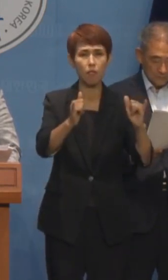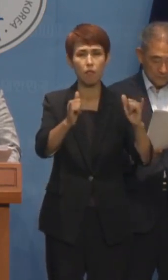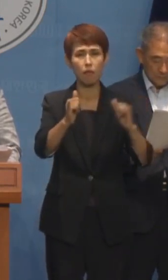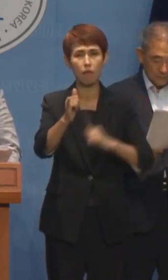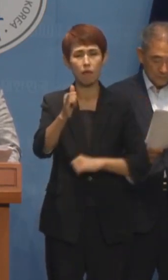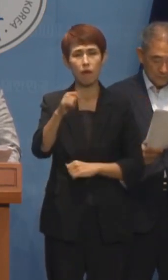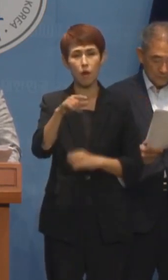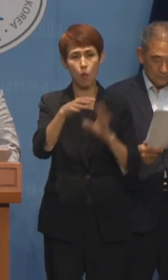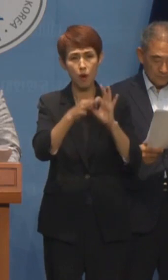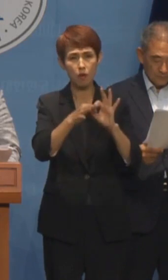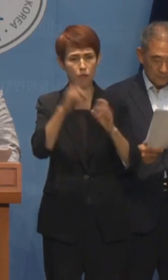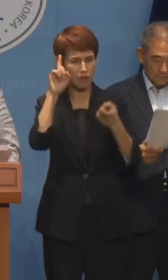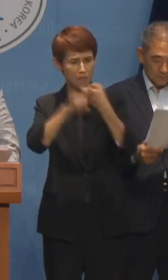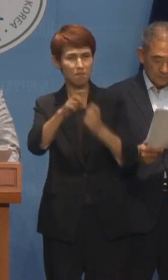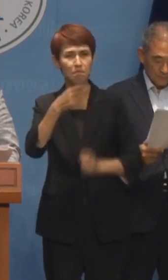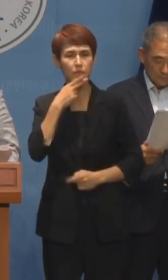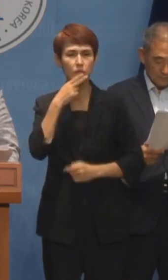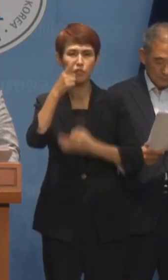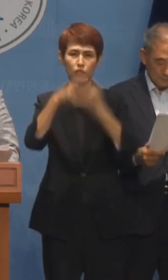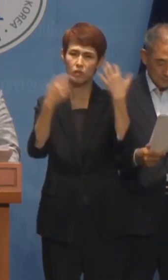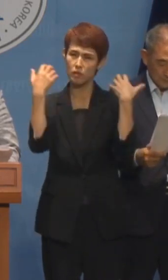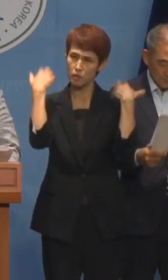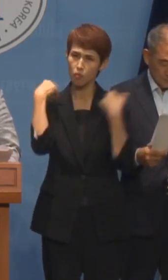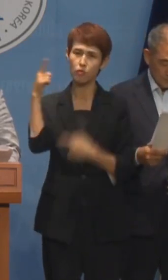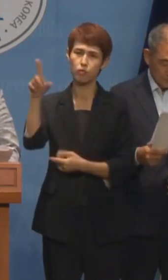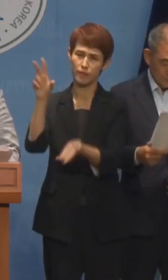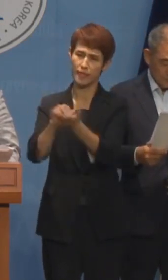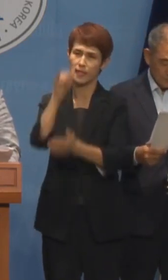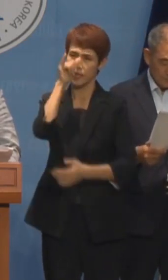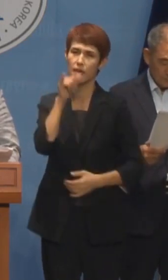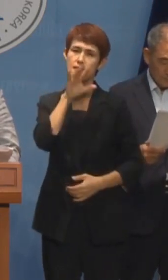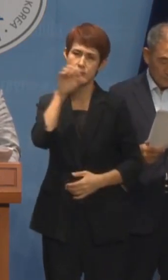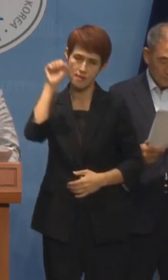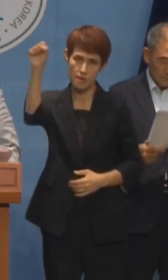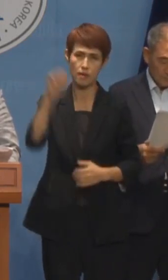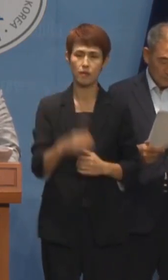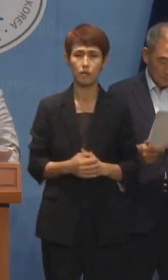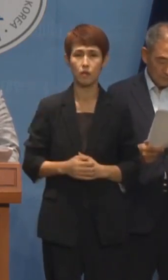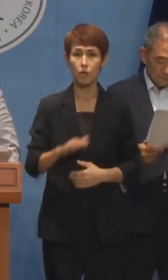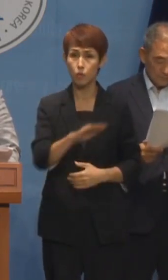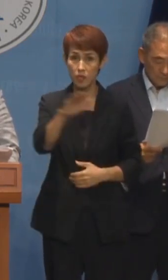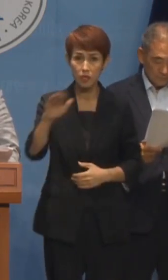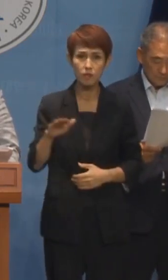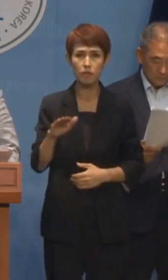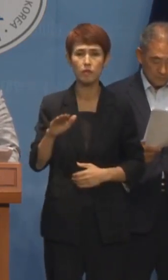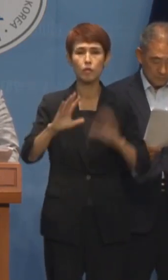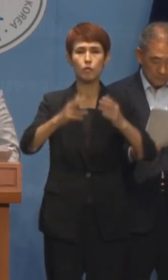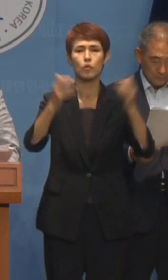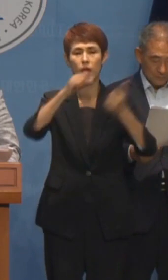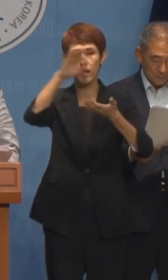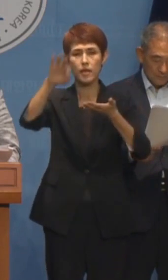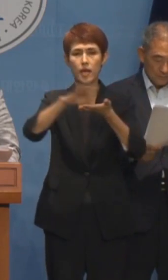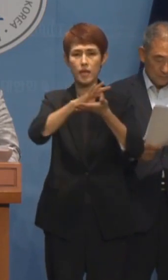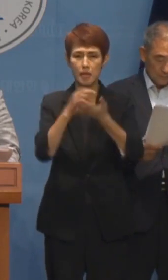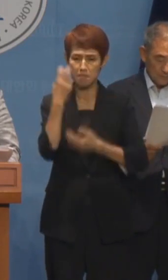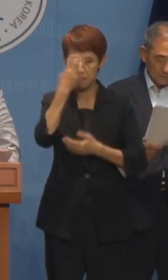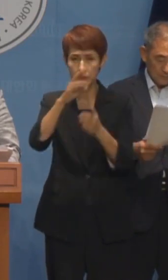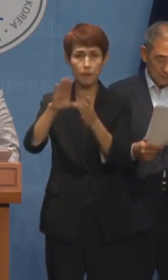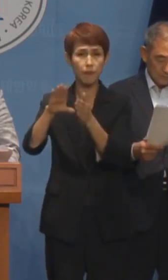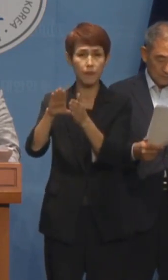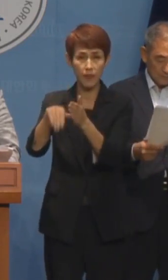정부를 강력히 규탄한다. 아울러 우리는 정기국회 예산 심의